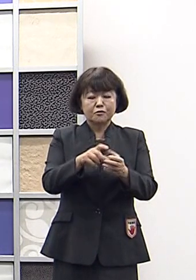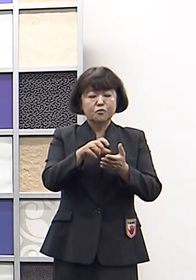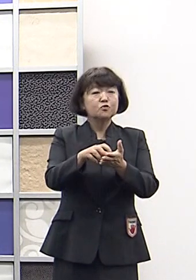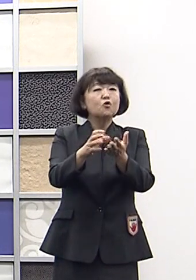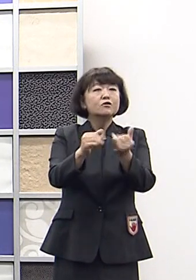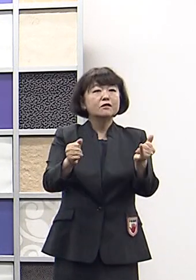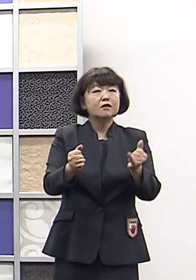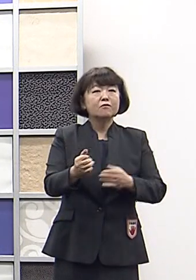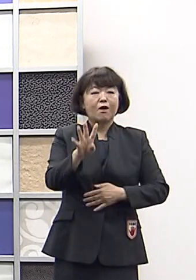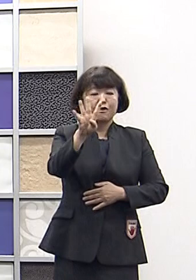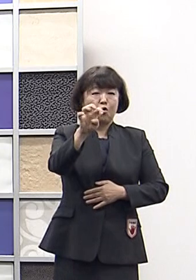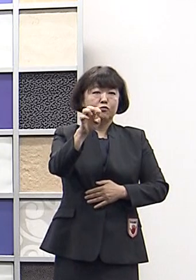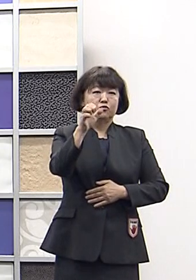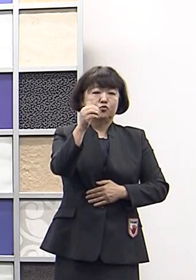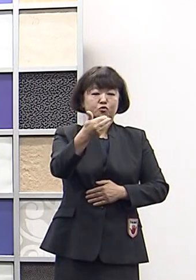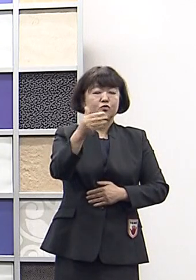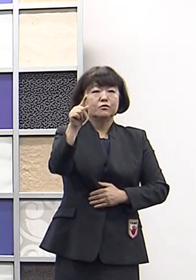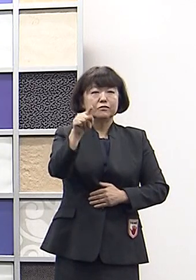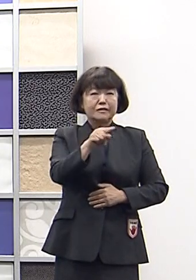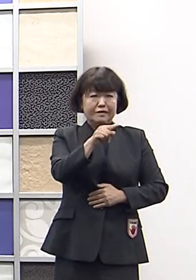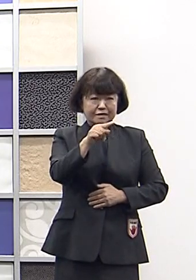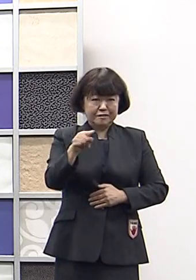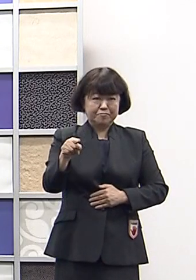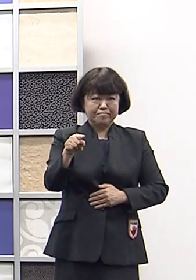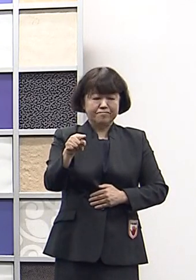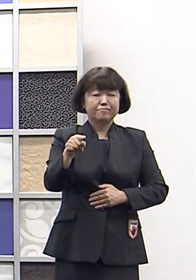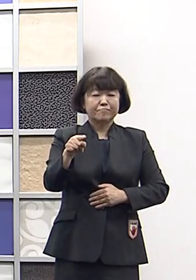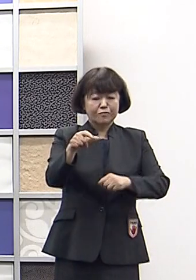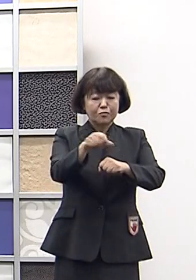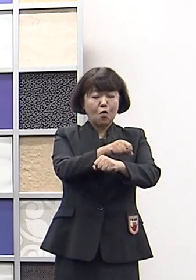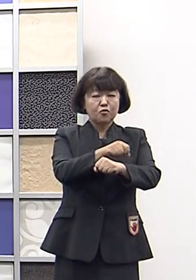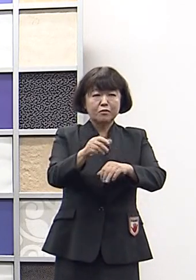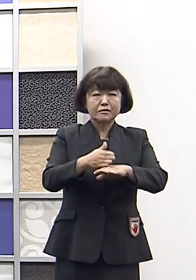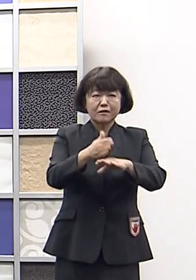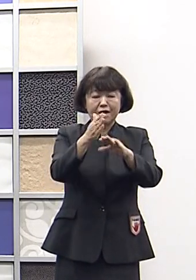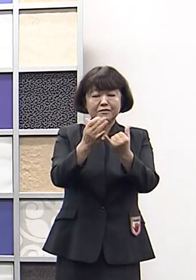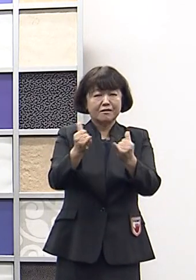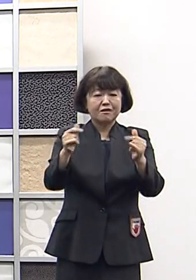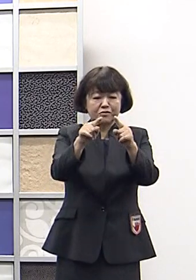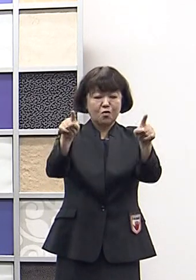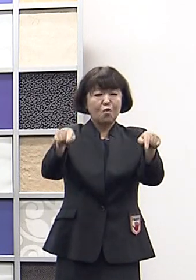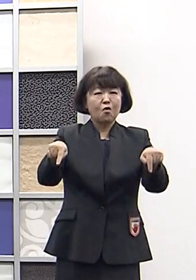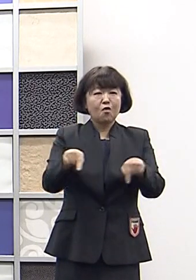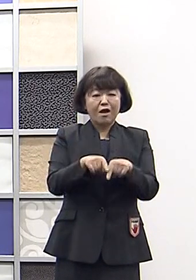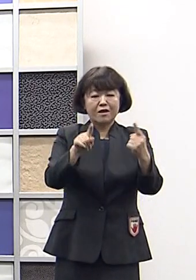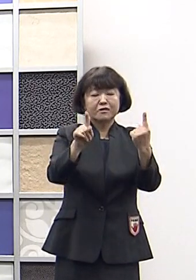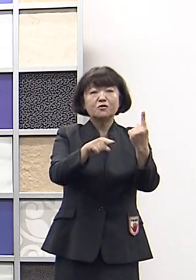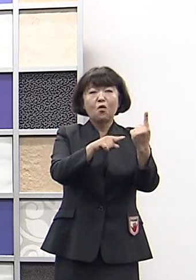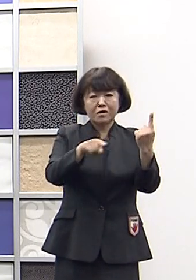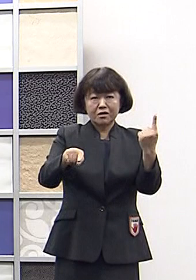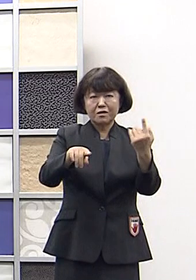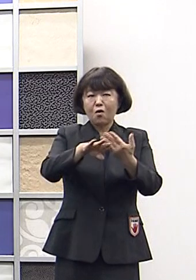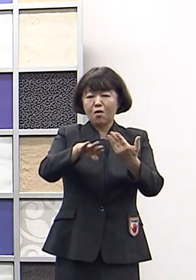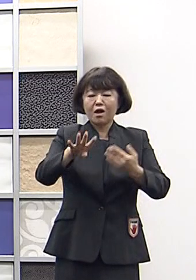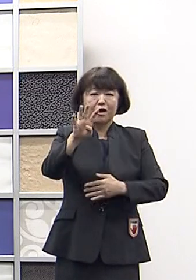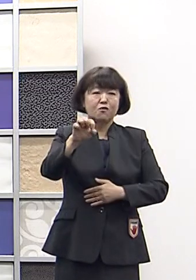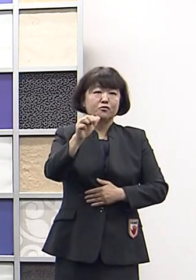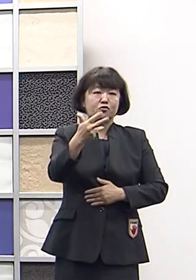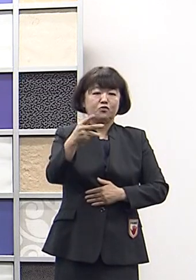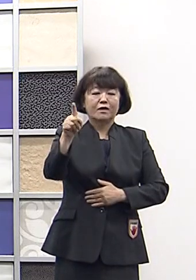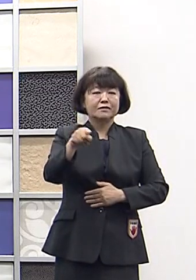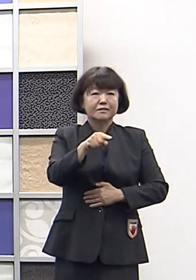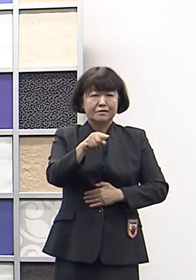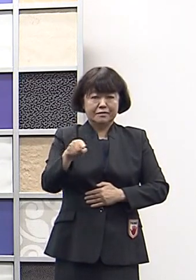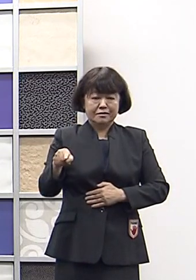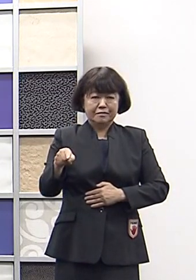者は、49名、の皆様で、特別感謝状が1名、県政功績者が48名